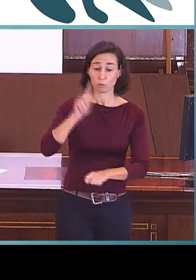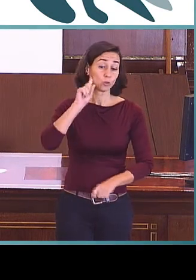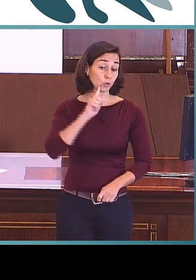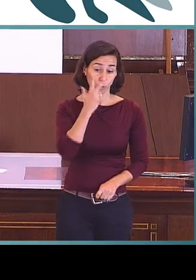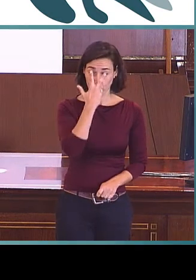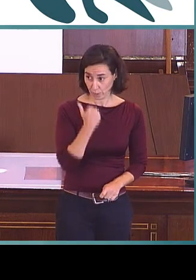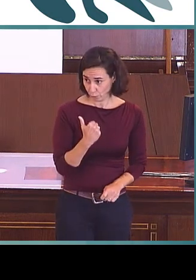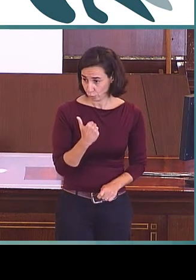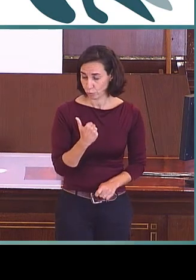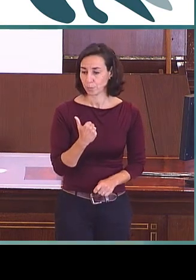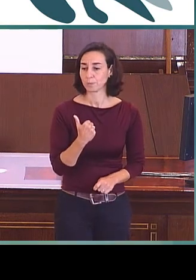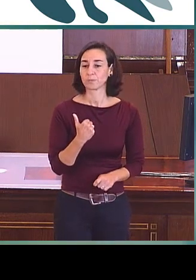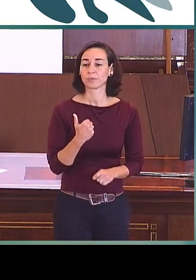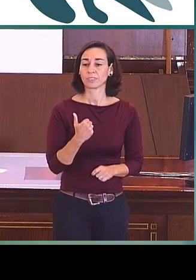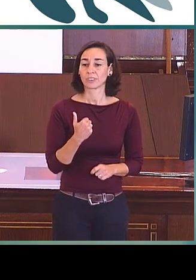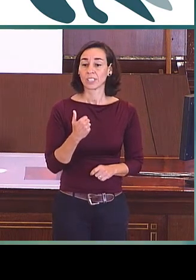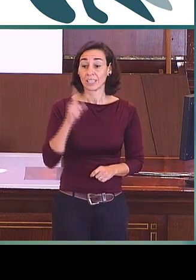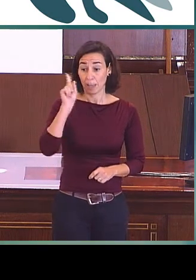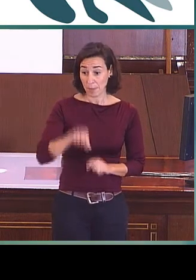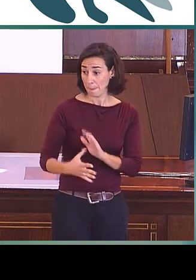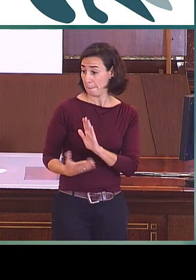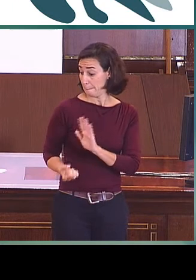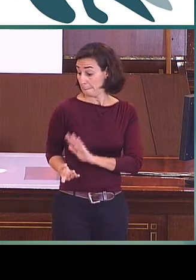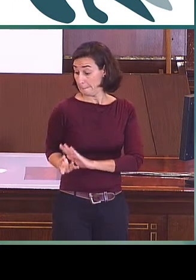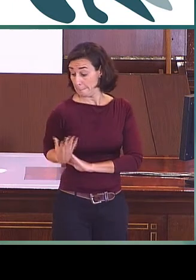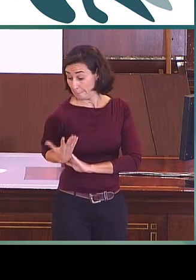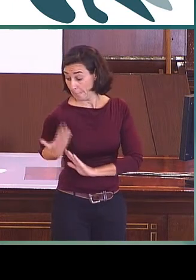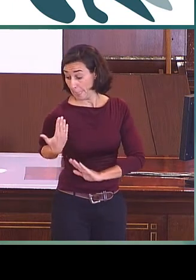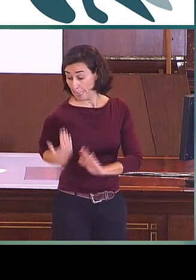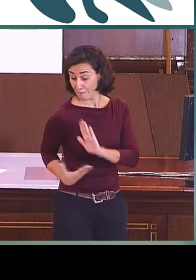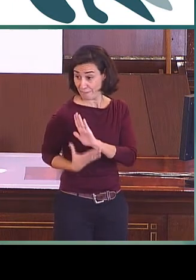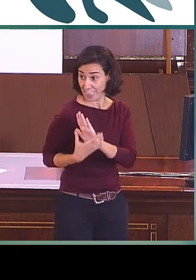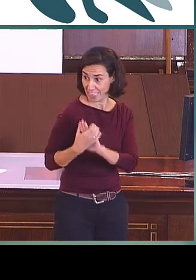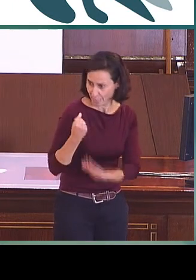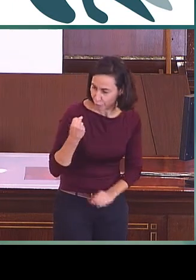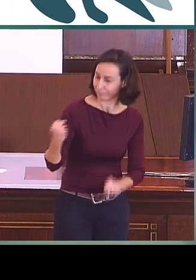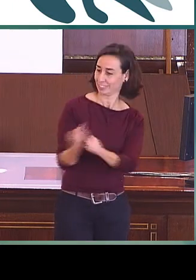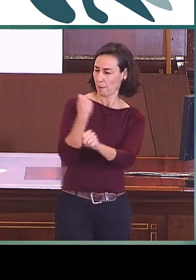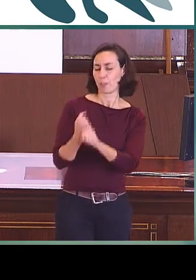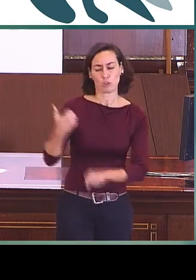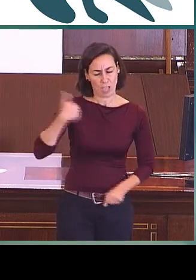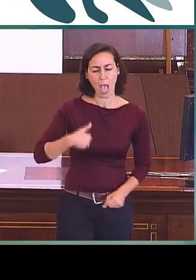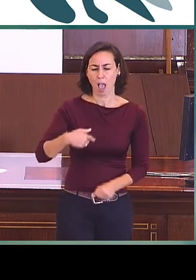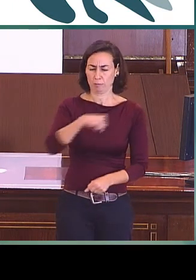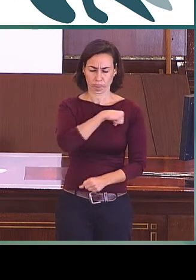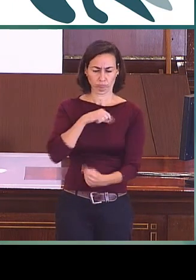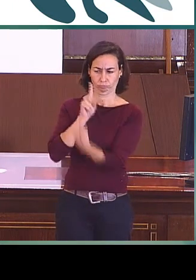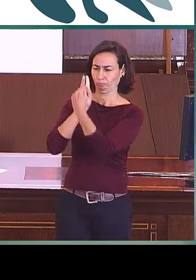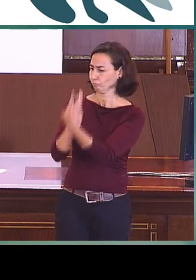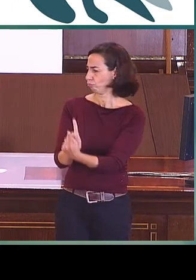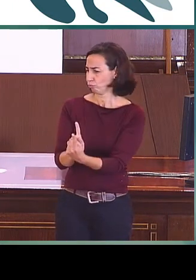de la reciente federación que está creando y trabajando y que ya le he deseado a él personalmente todas las suertes del mundo pero también lo quiero